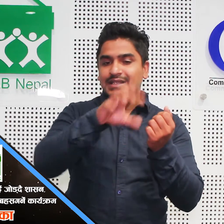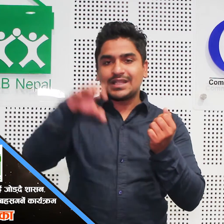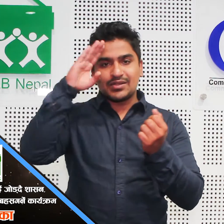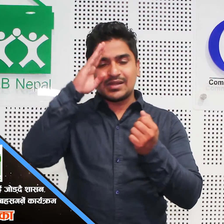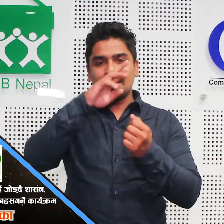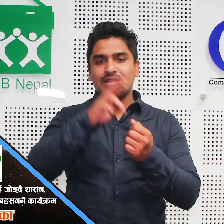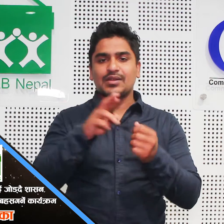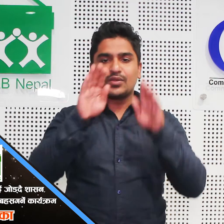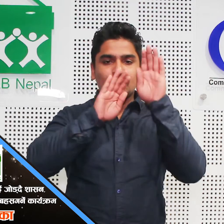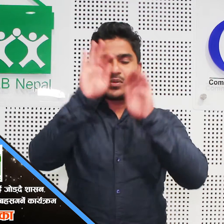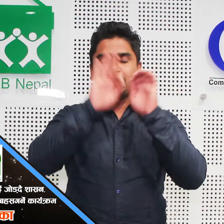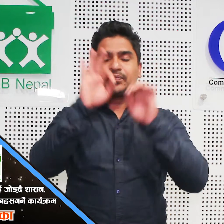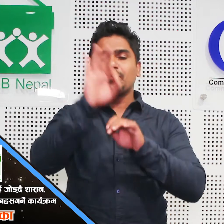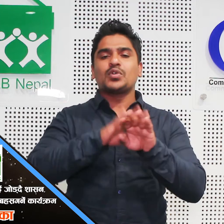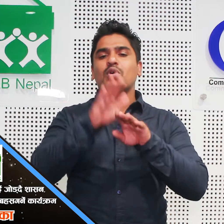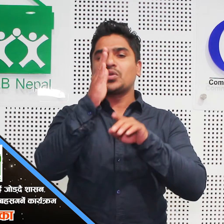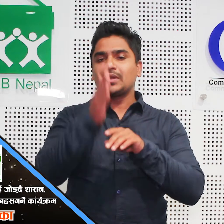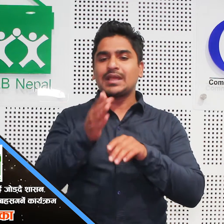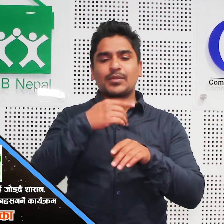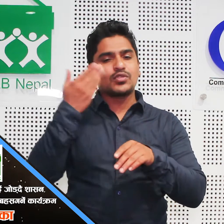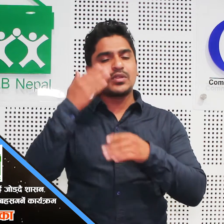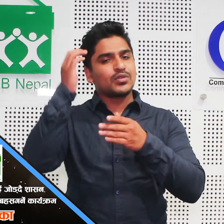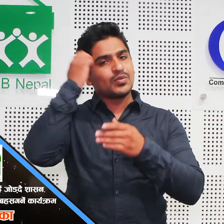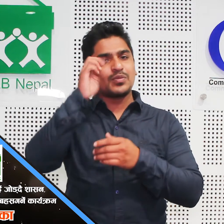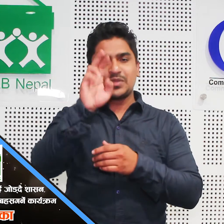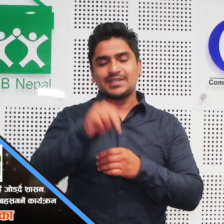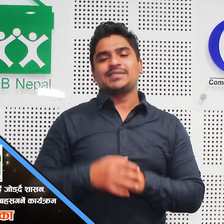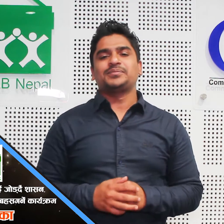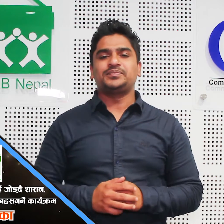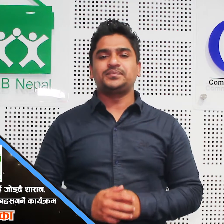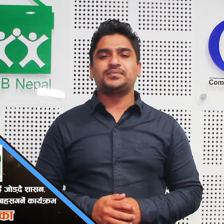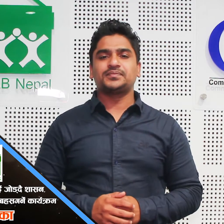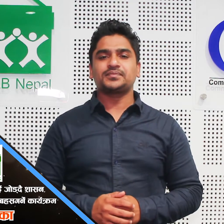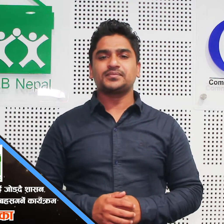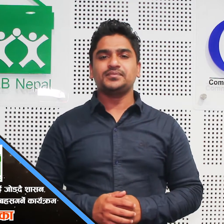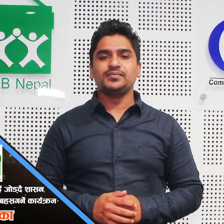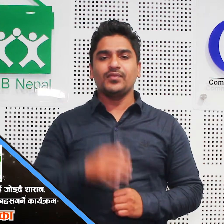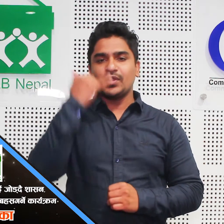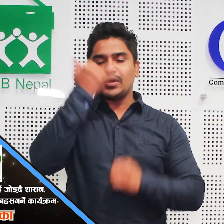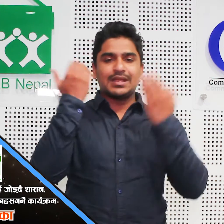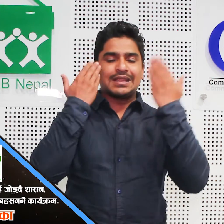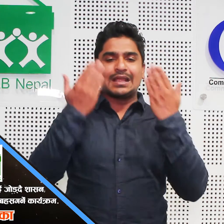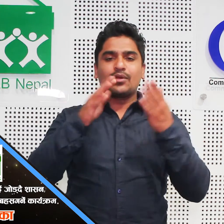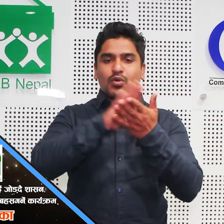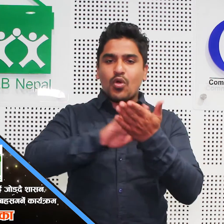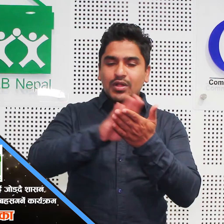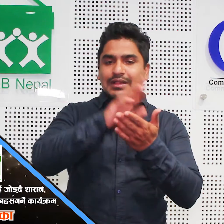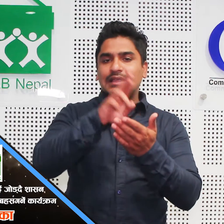र सरकारवालाहरूले त हामीलाई सधैँ सम्झाउनु पर्छ नि। लैङ्गिक हिंसाको अन्त्य र सबै